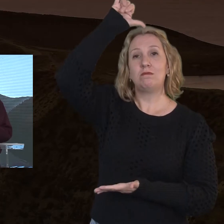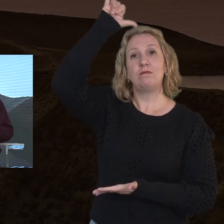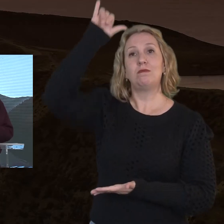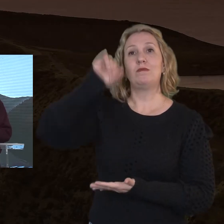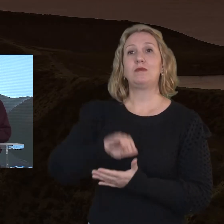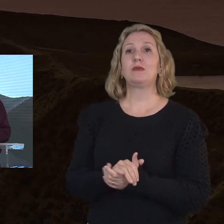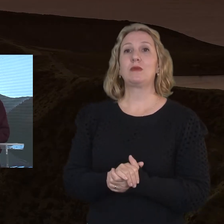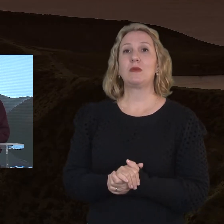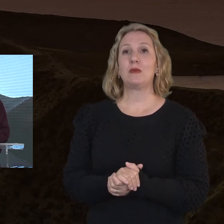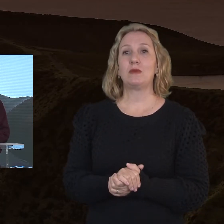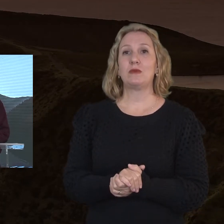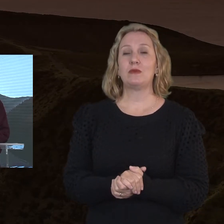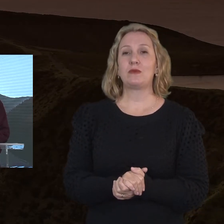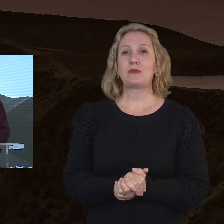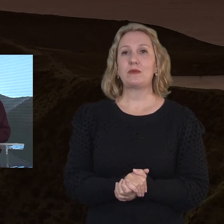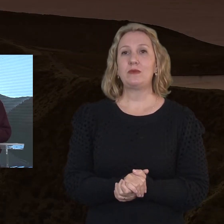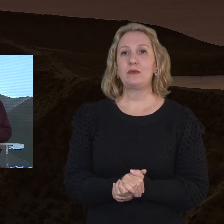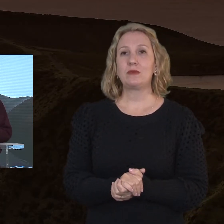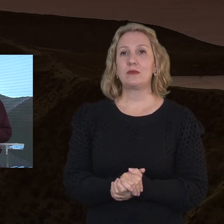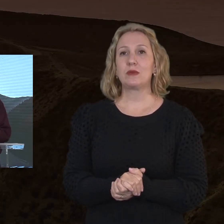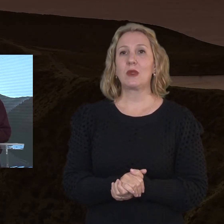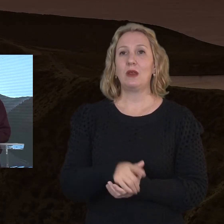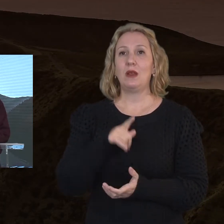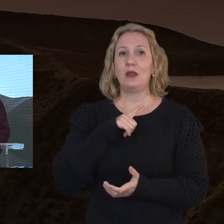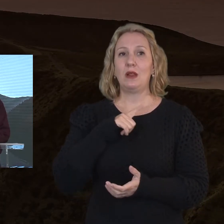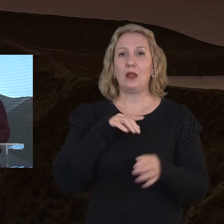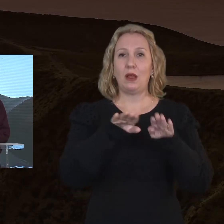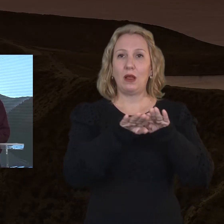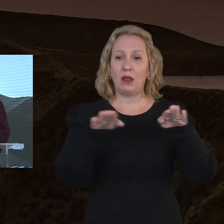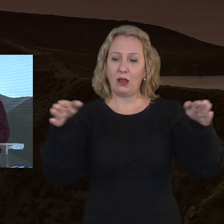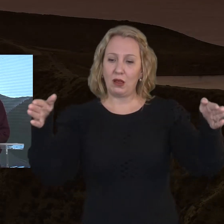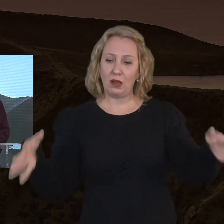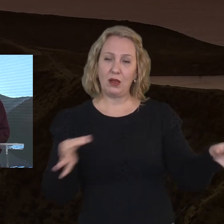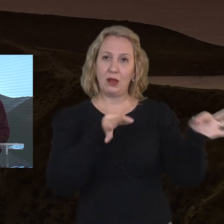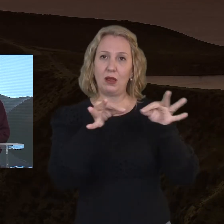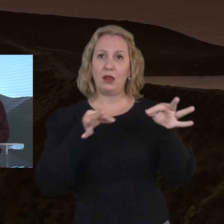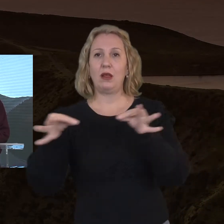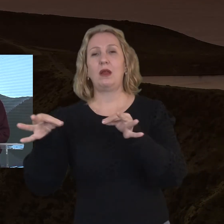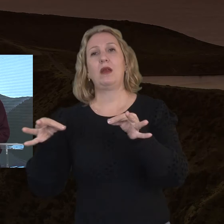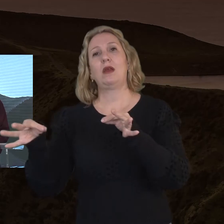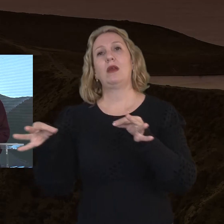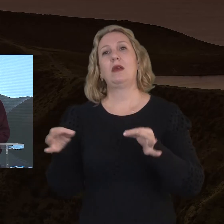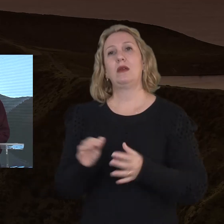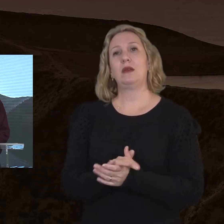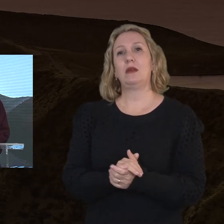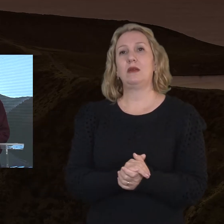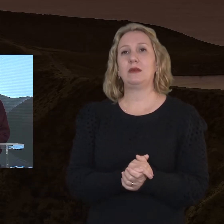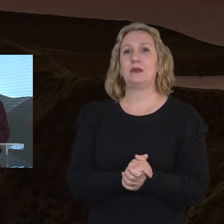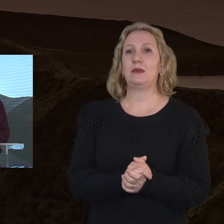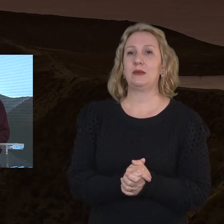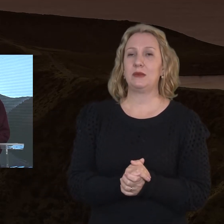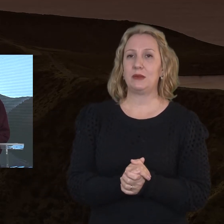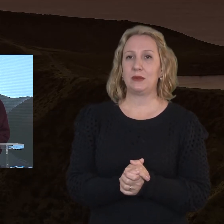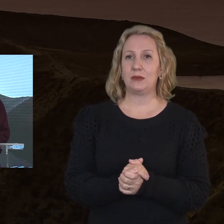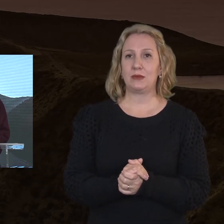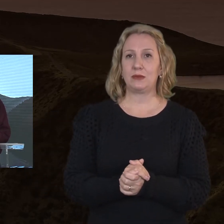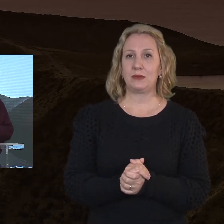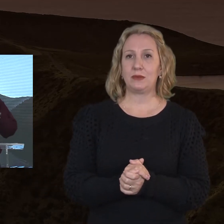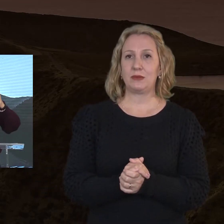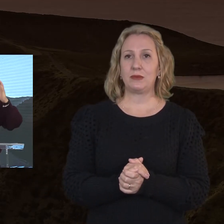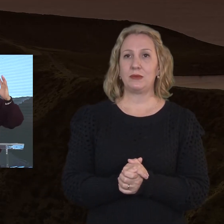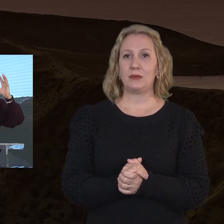festa e daí e do banquete daí que ele os irmãos nós lemos alguns versículos em que o